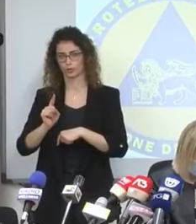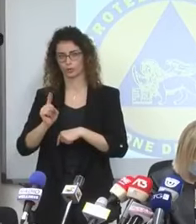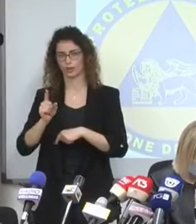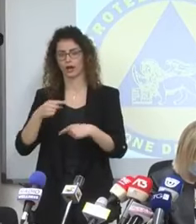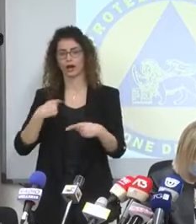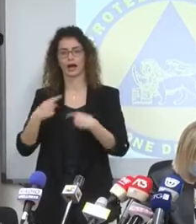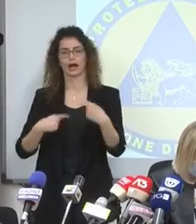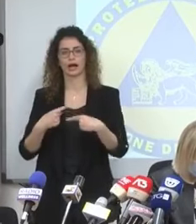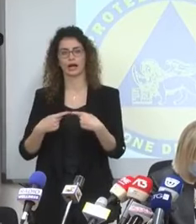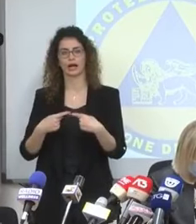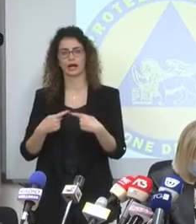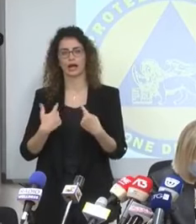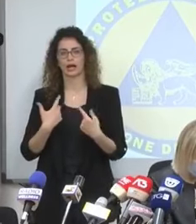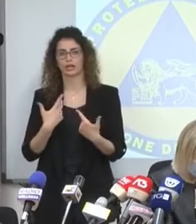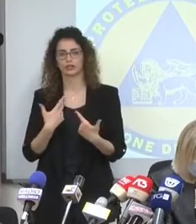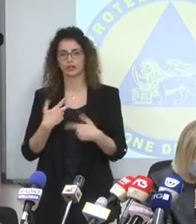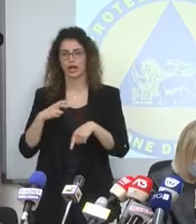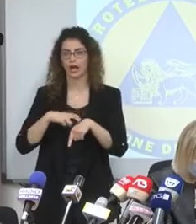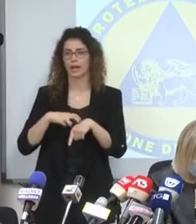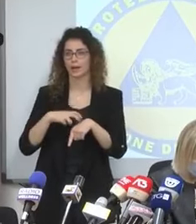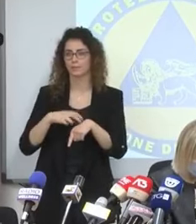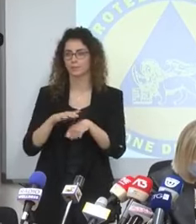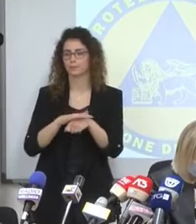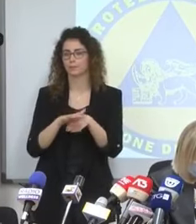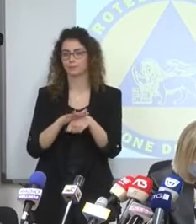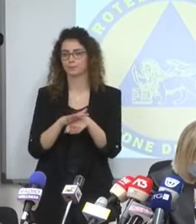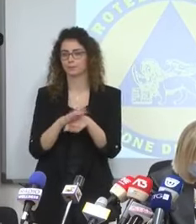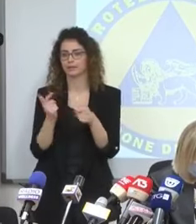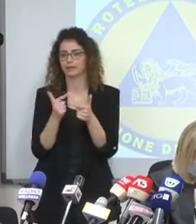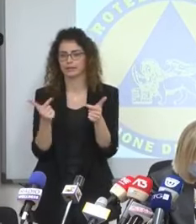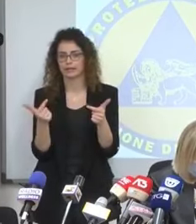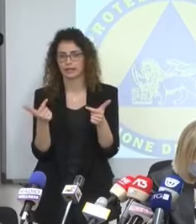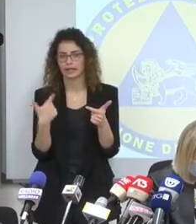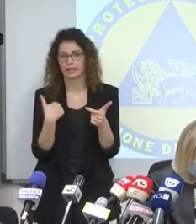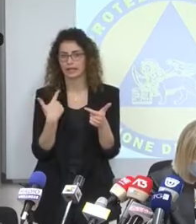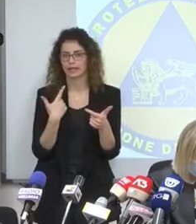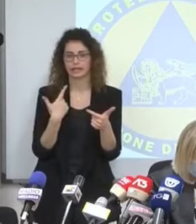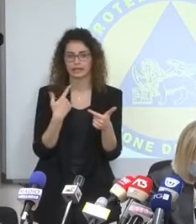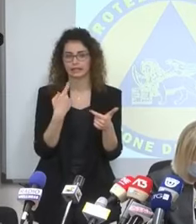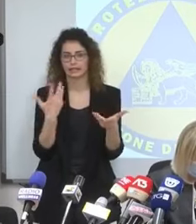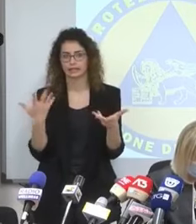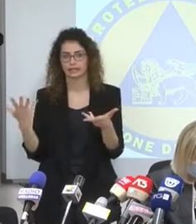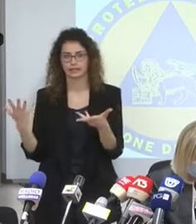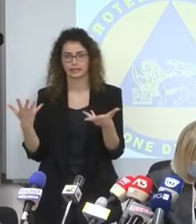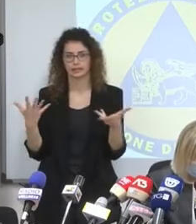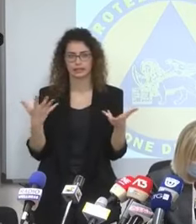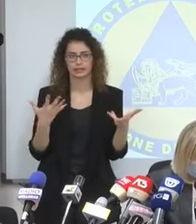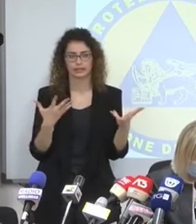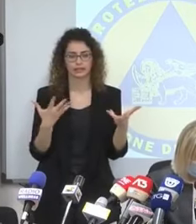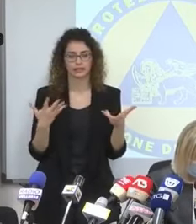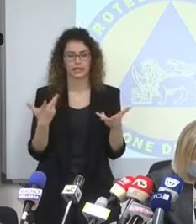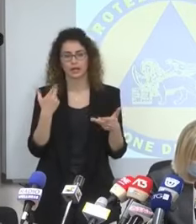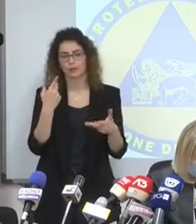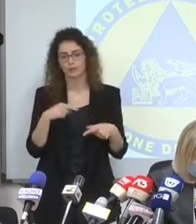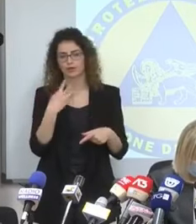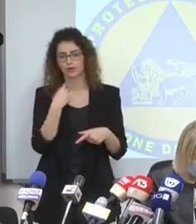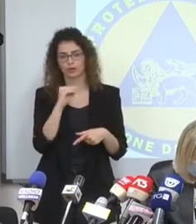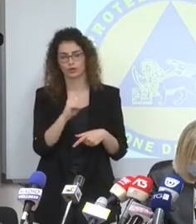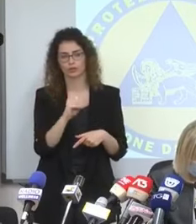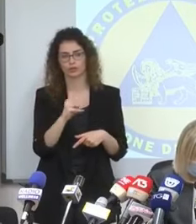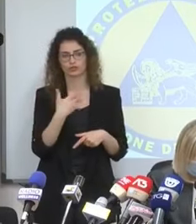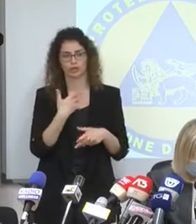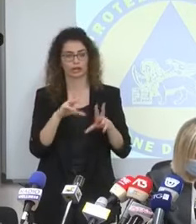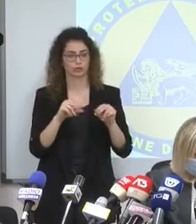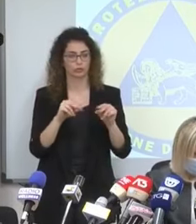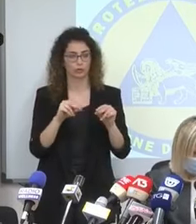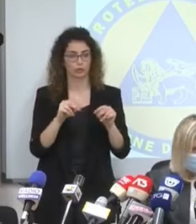non risulta, e quindi si ritrova senza medico di base a cui rivolgersi. Allora volevo chiederle se c'erano novità